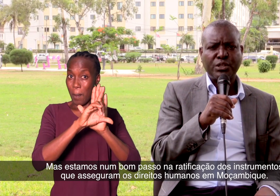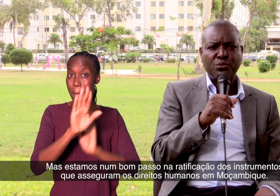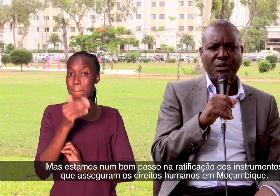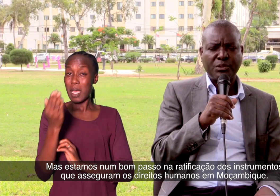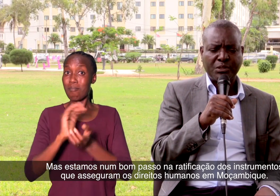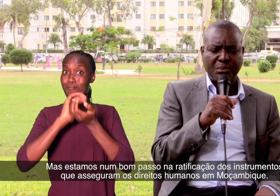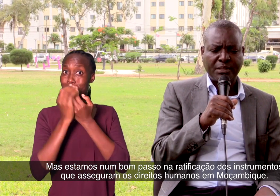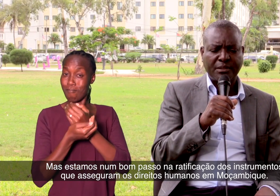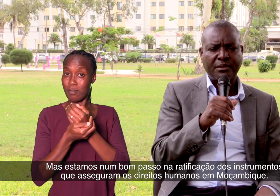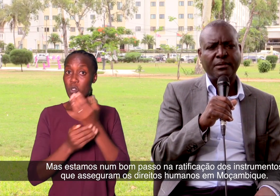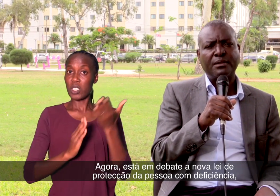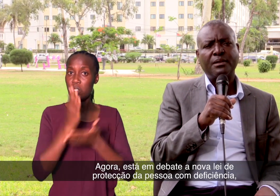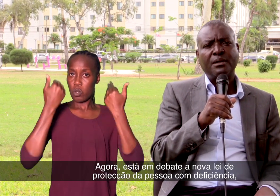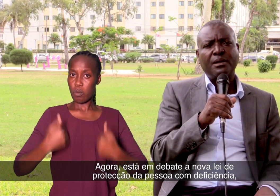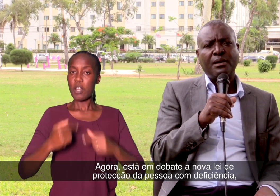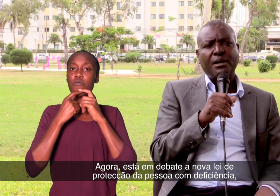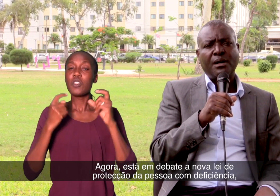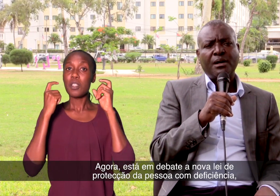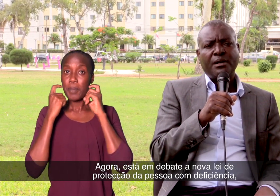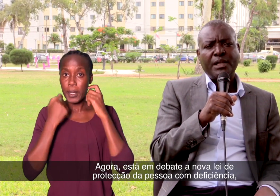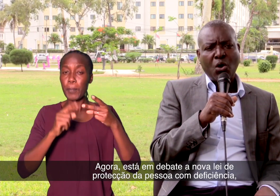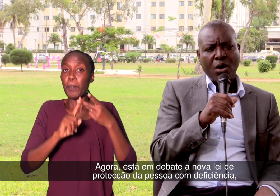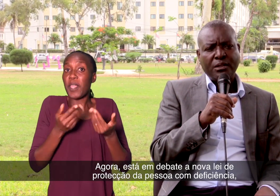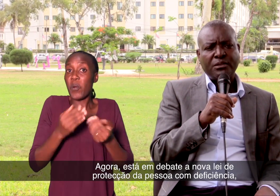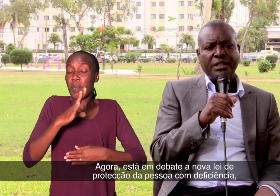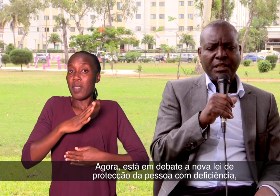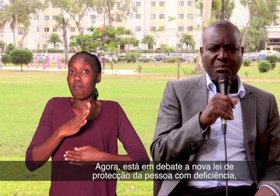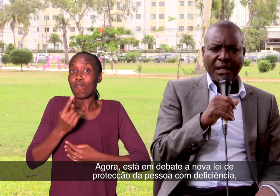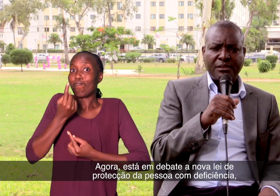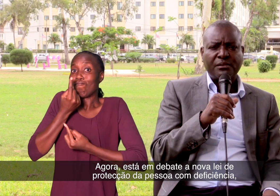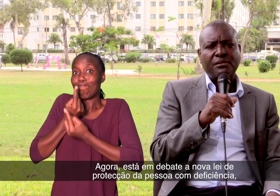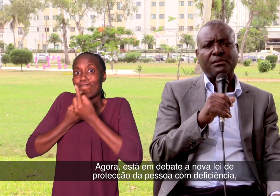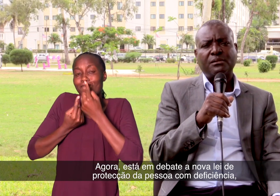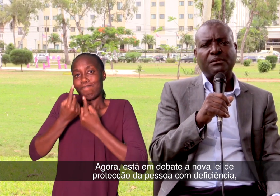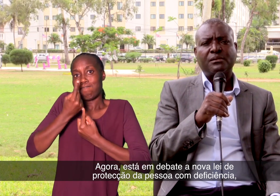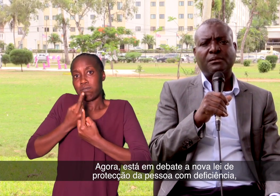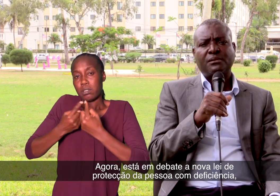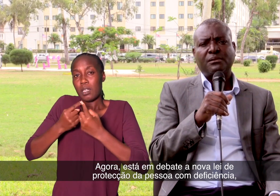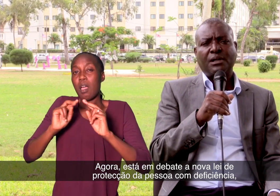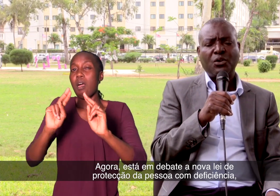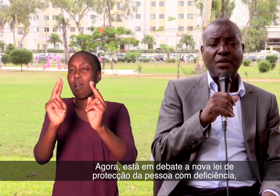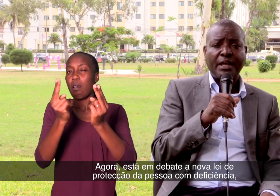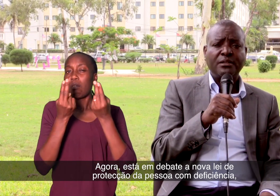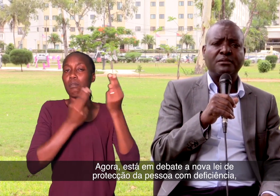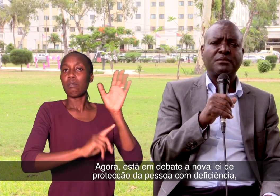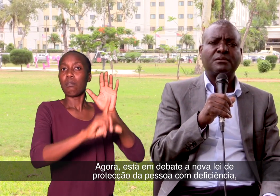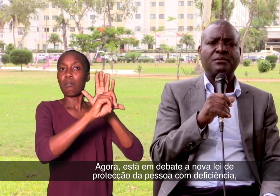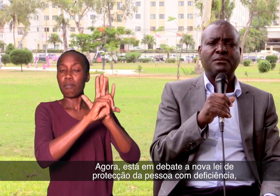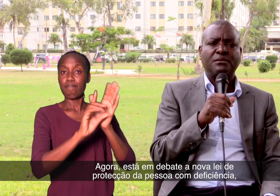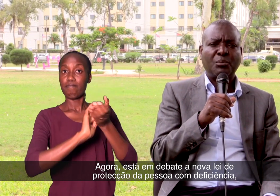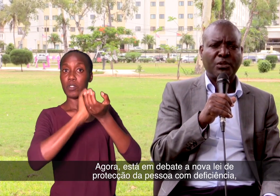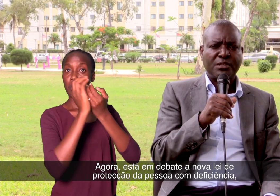asseguram os direitos humanos em Moçambique. E agora está em debate a nova lei